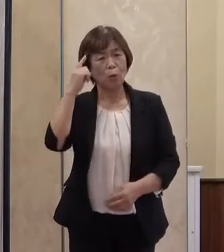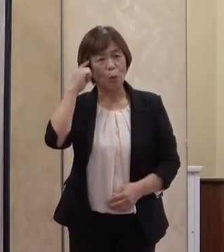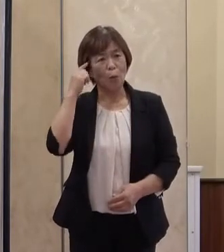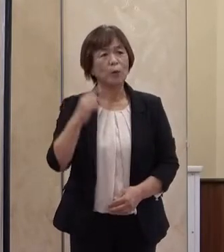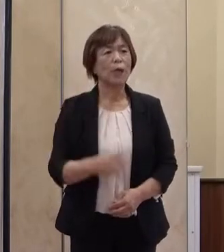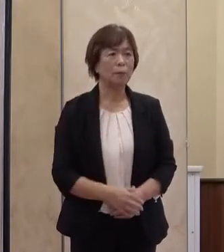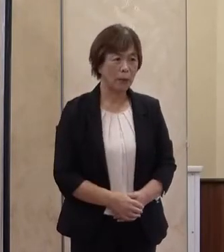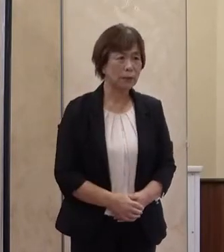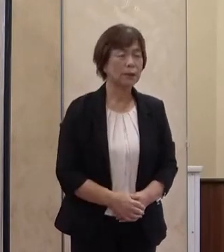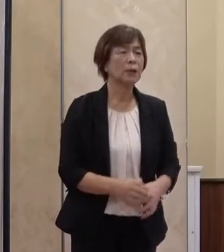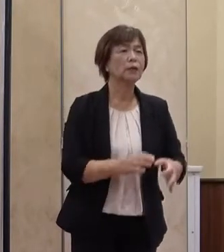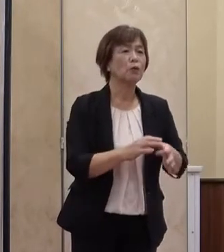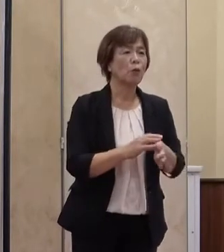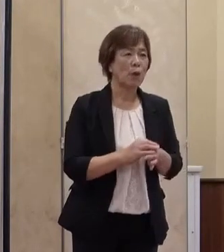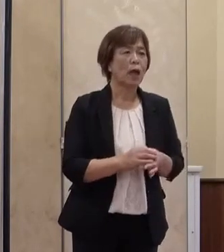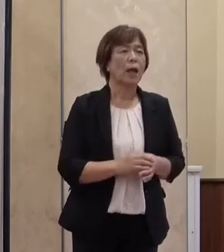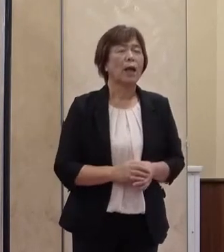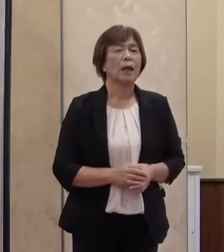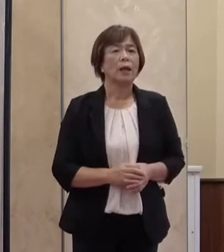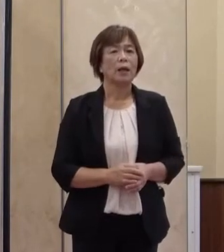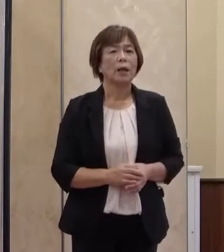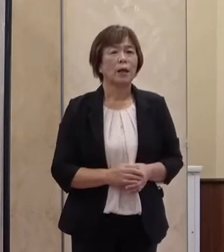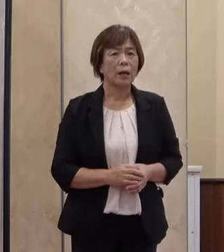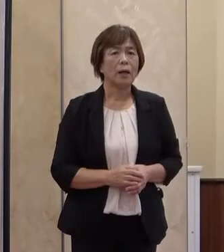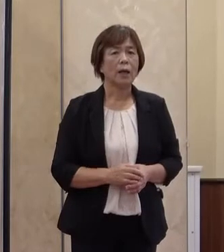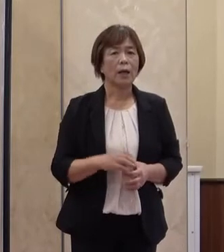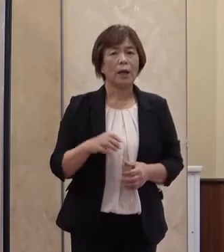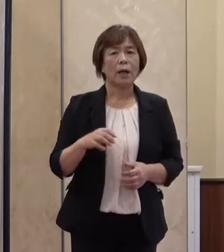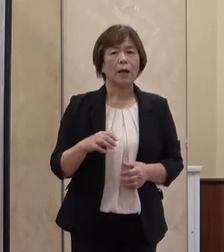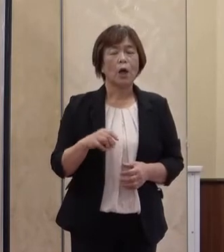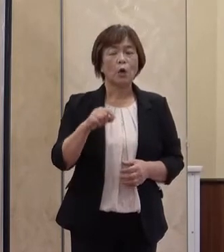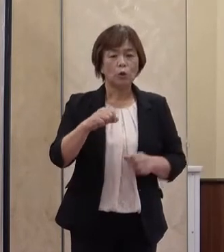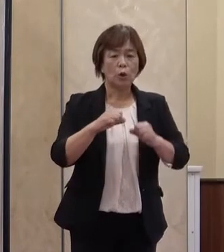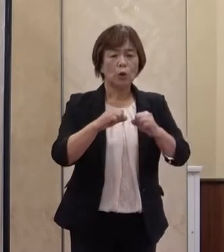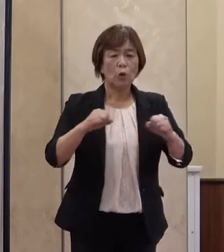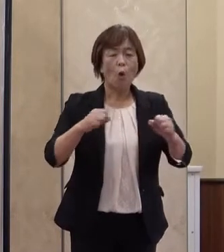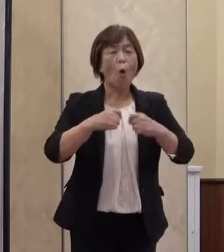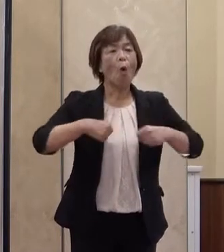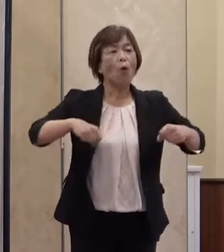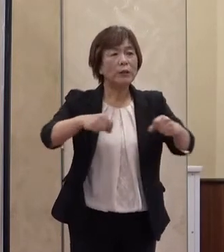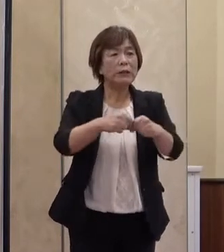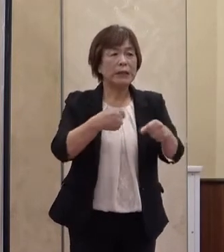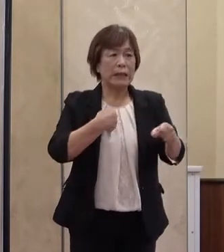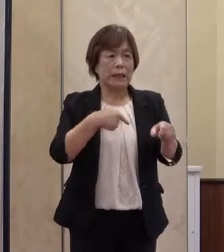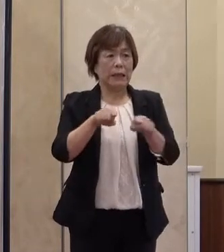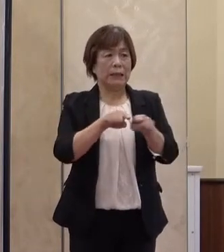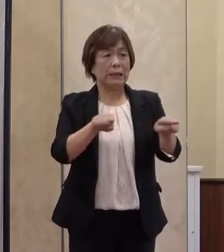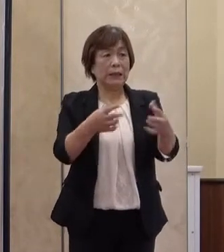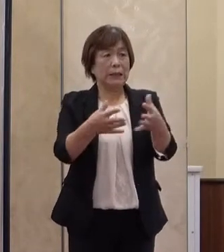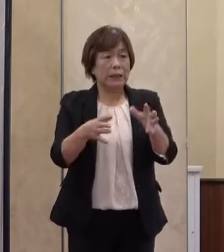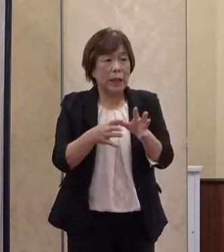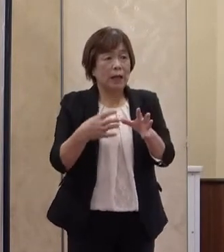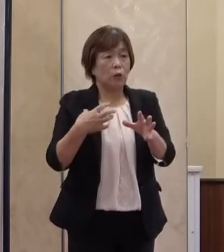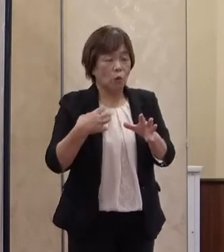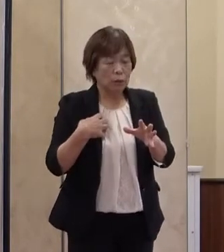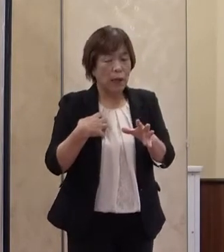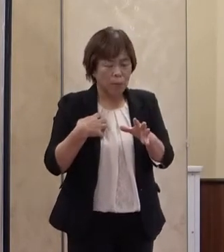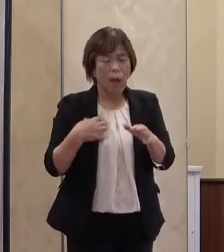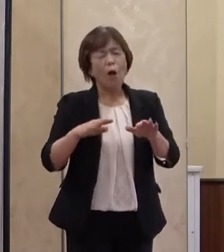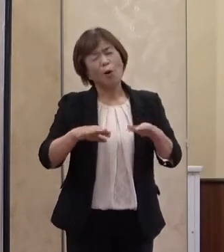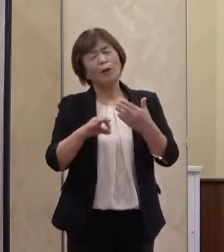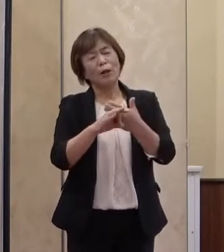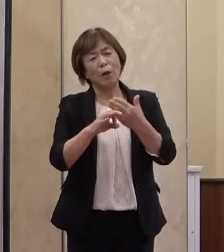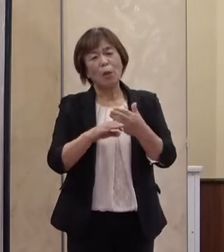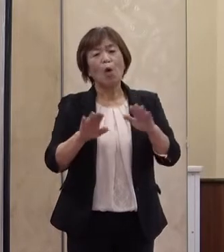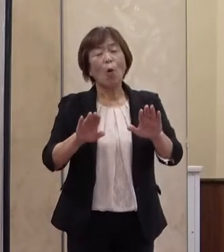。ですのでそれぞれこの広域自治体としてある意味休校が、もし今回は子どもたちになかなか感